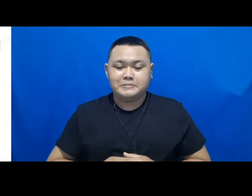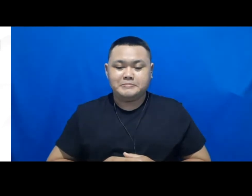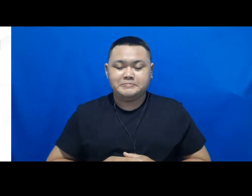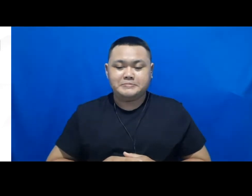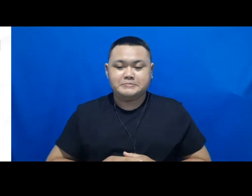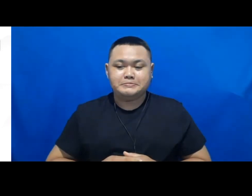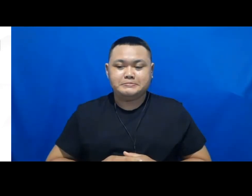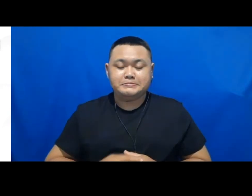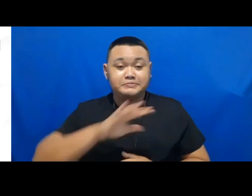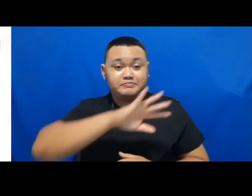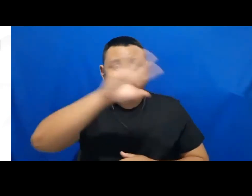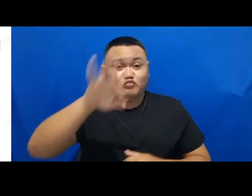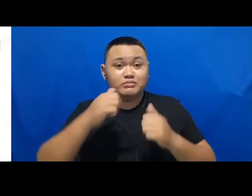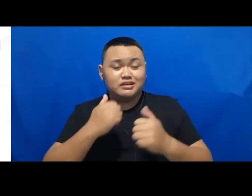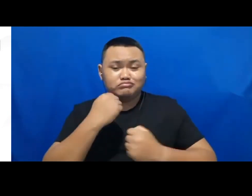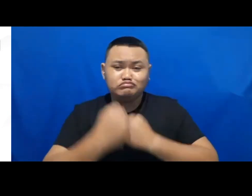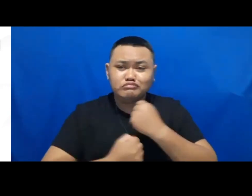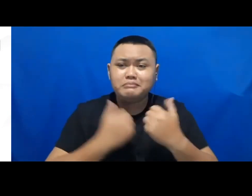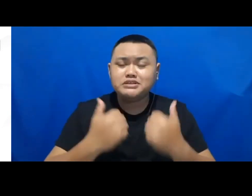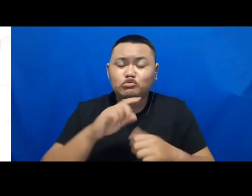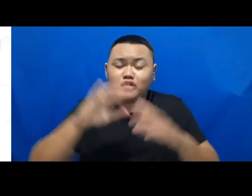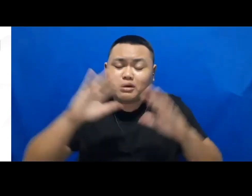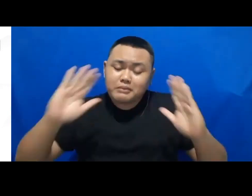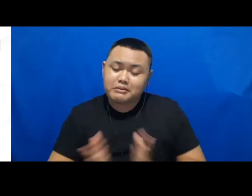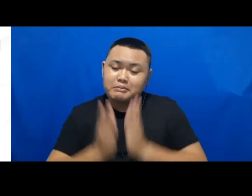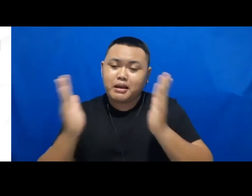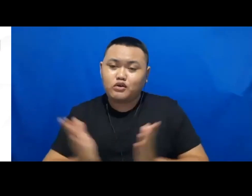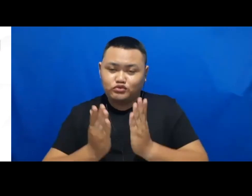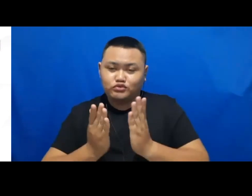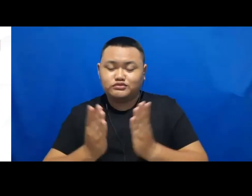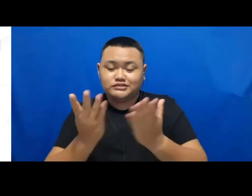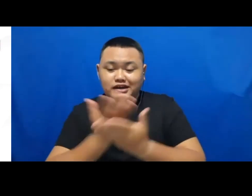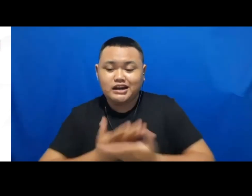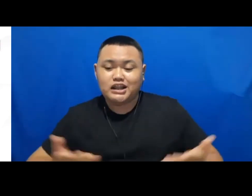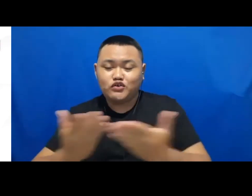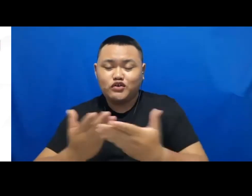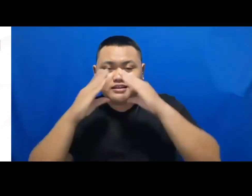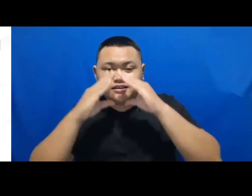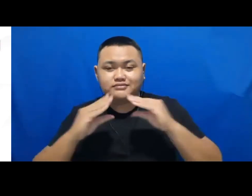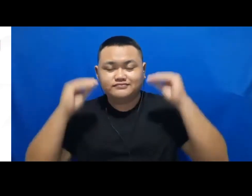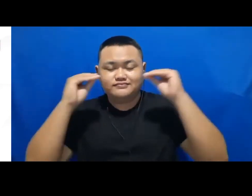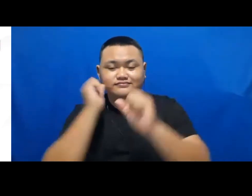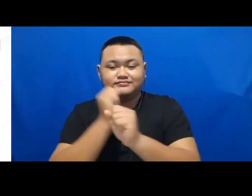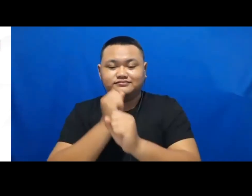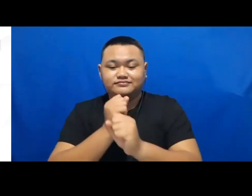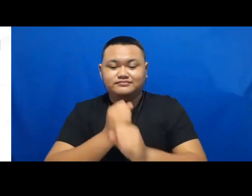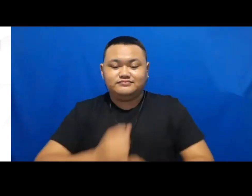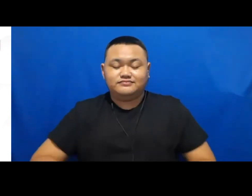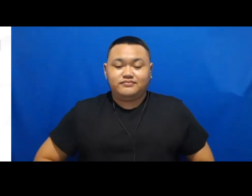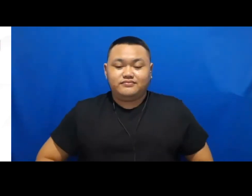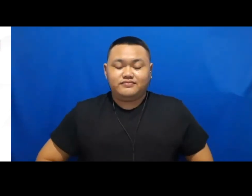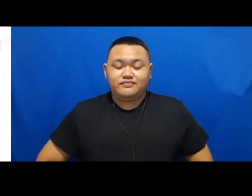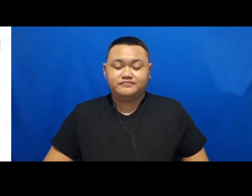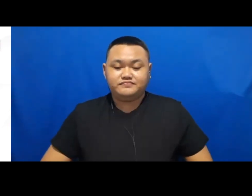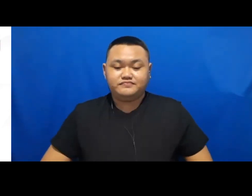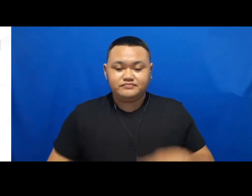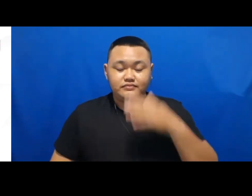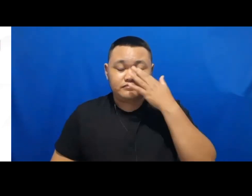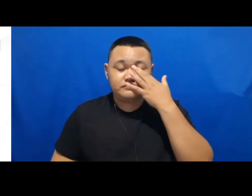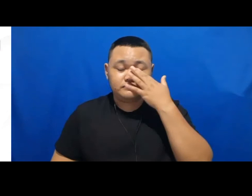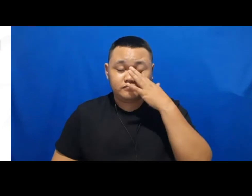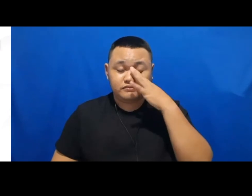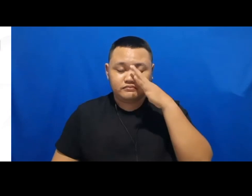dari kekerasan terhadap anak itu ada juga yang dari orang tua sendiri, dari ibu kandungnya. Sebab saya anak-anak di sekolah saya sudah